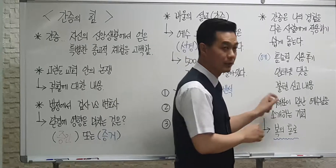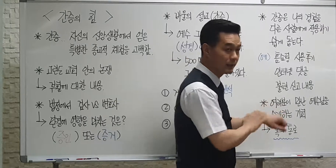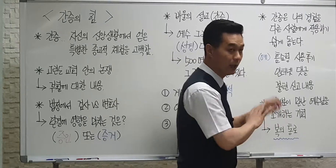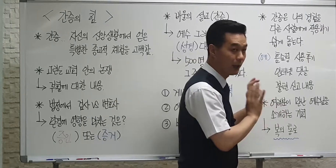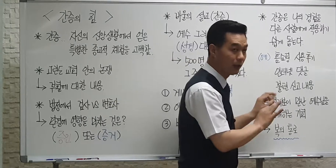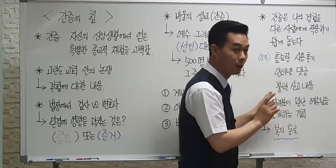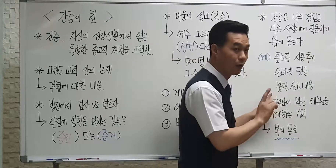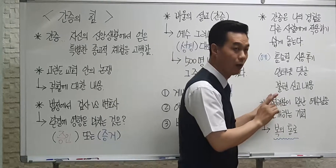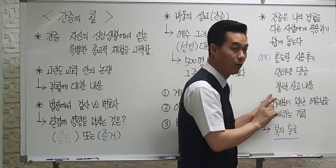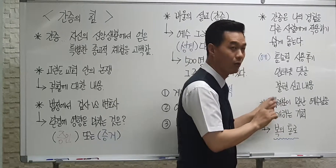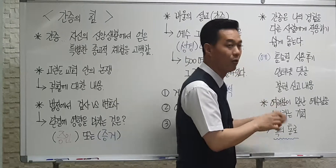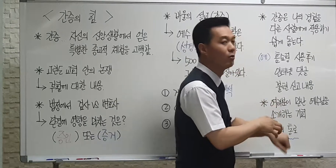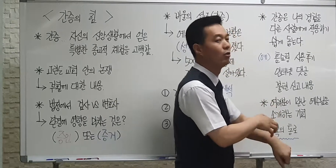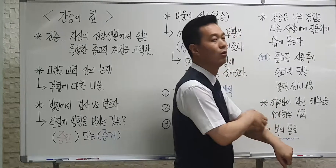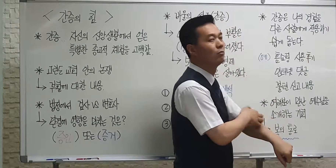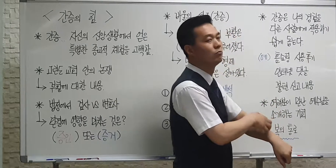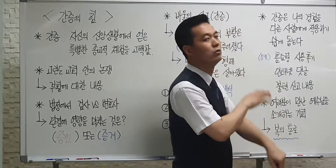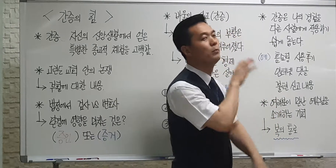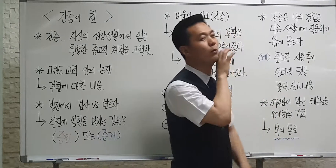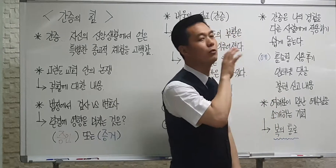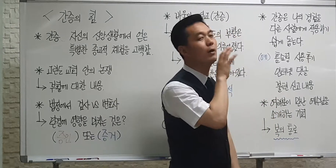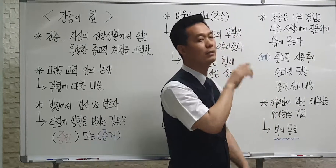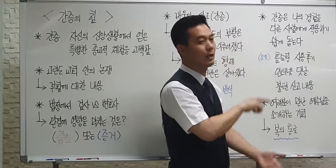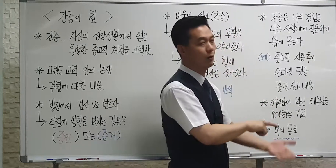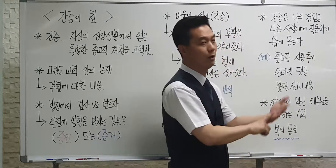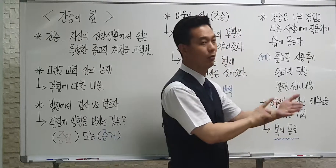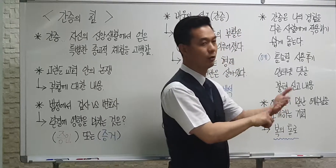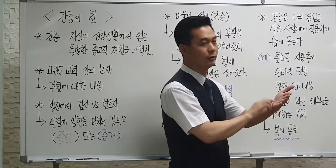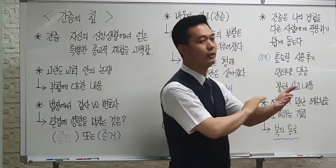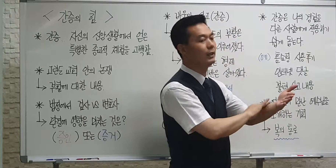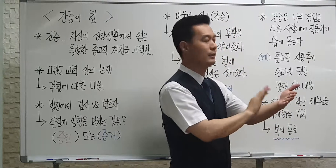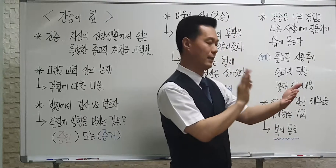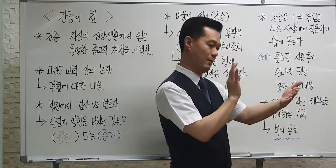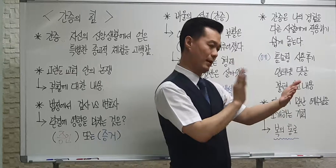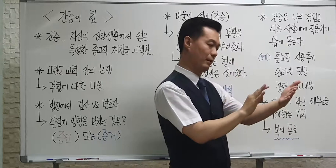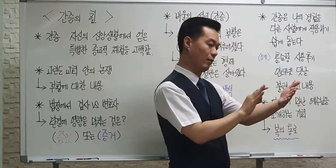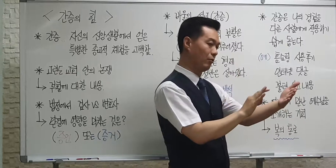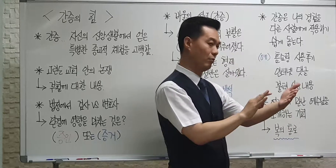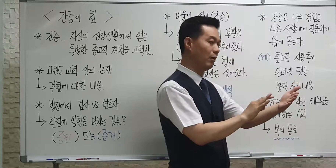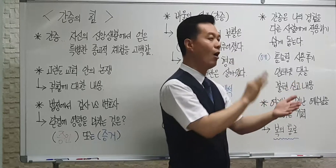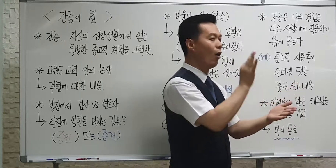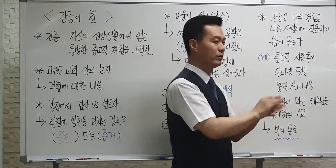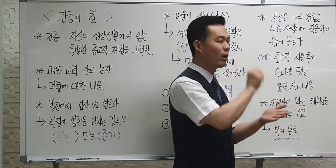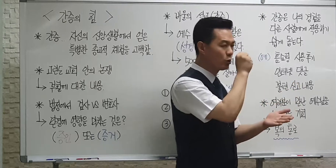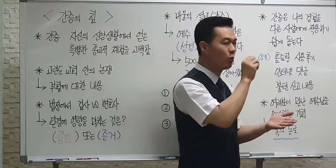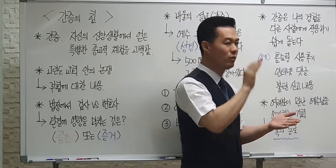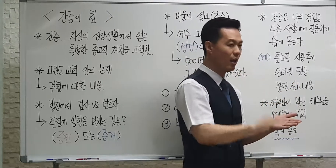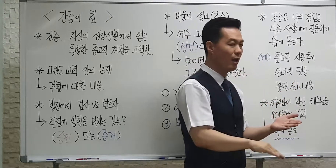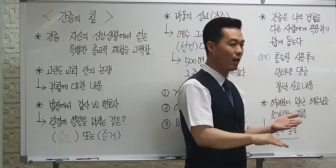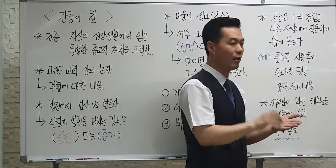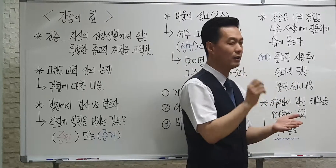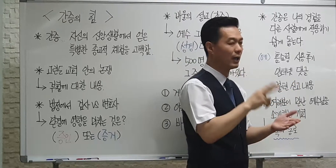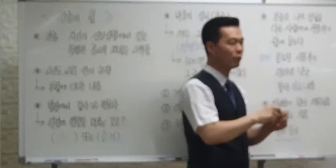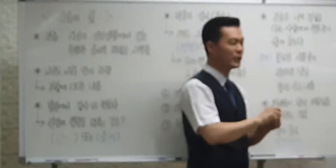잘 봐야 될 건 뭐예요? 불평, 불만 사항 올라오는 것을 잘 봐야 돼요. 싸고 좋은데 자꾸